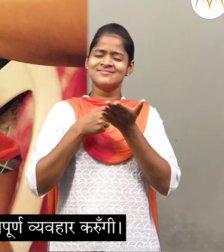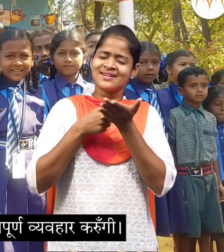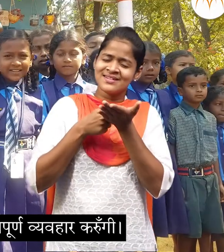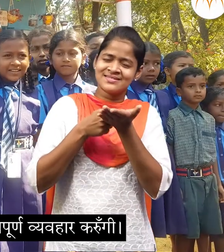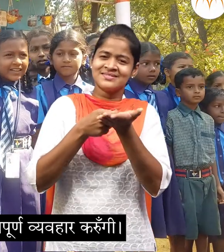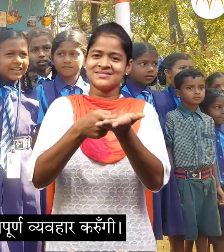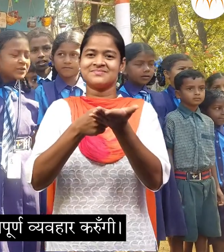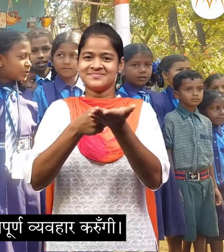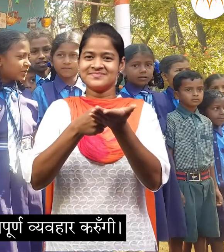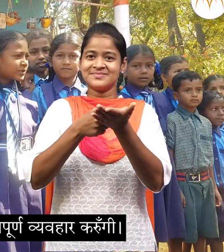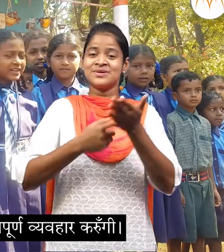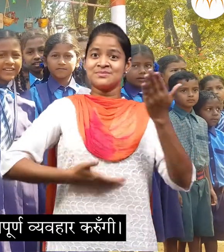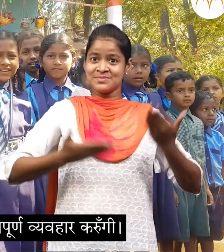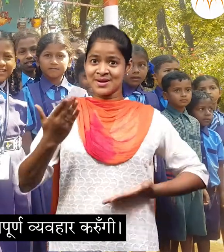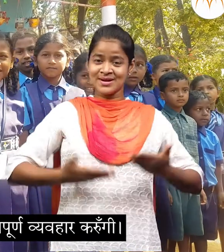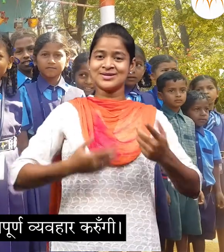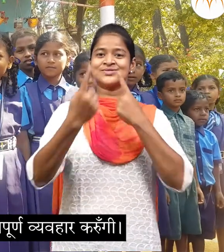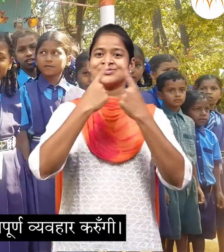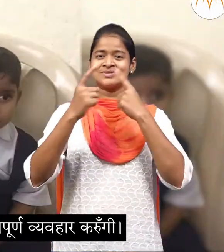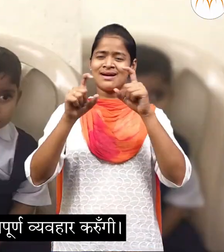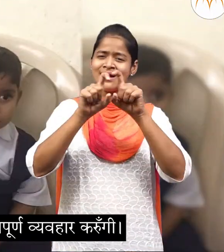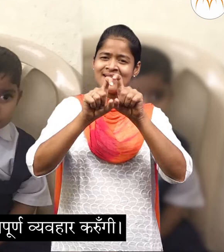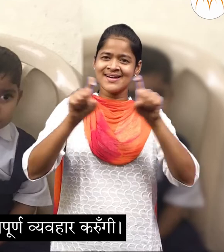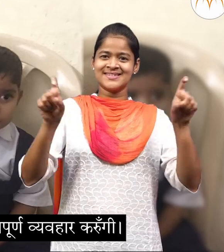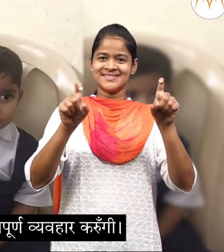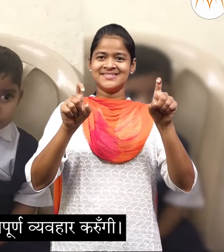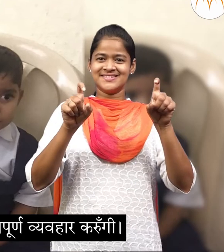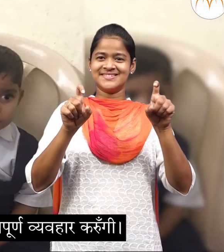से सौजन्यपूर्ण व्यवहार करूंगी।